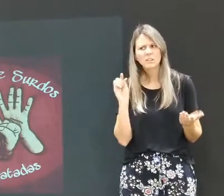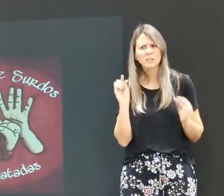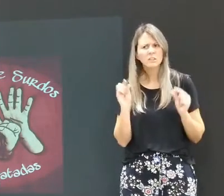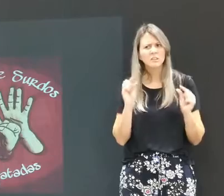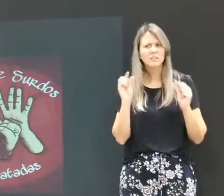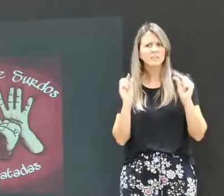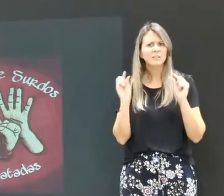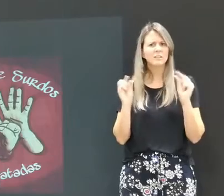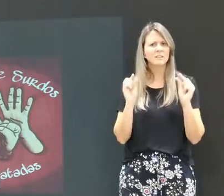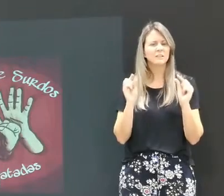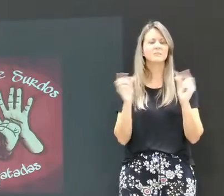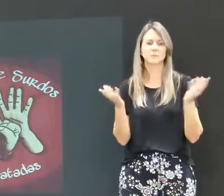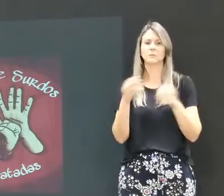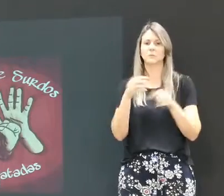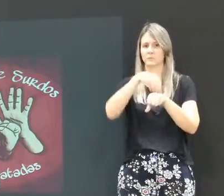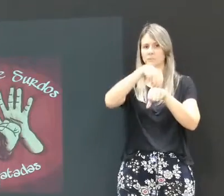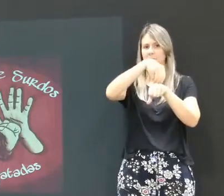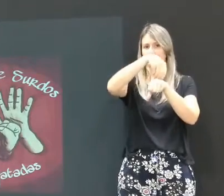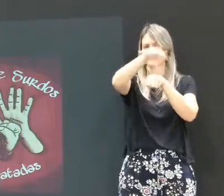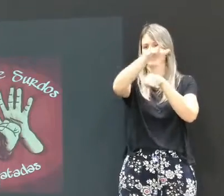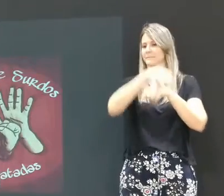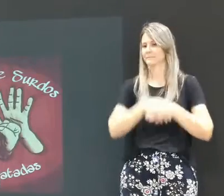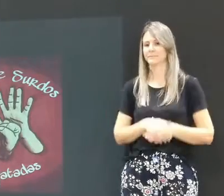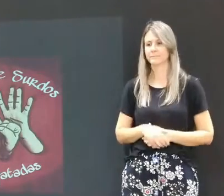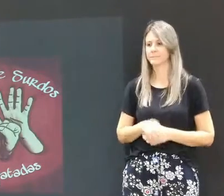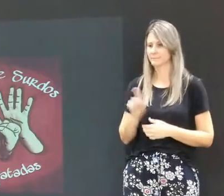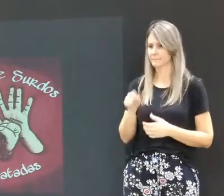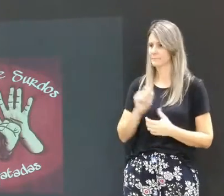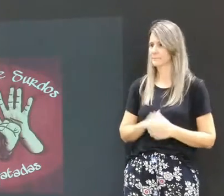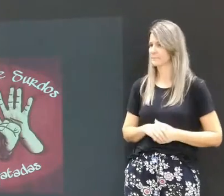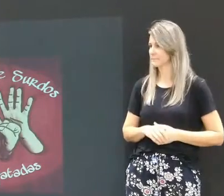Conhece? Alguns conhecem, poucos conhecem. Então, hoje eu vou passar para vocês essa história.